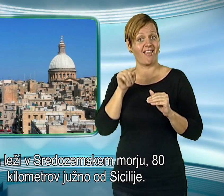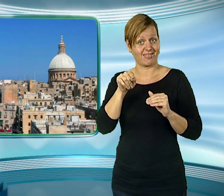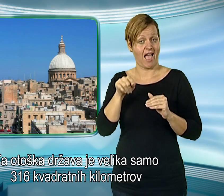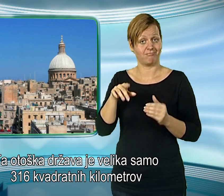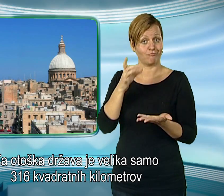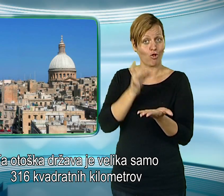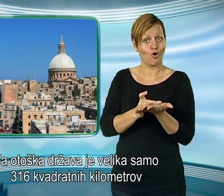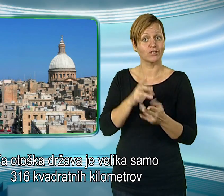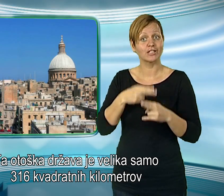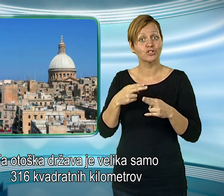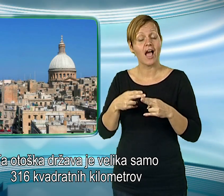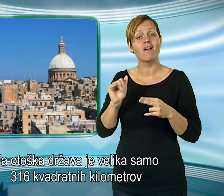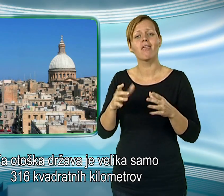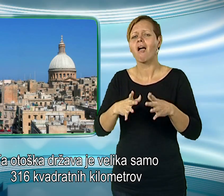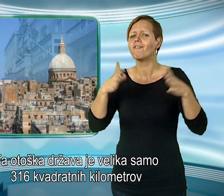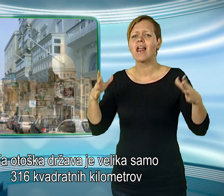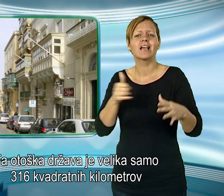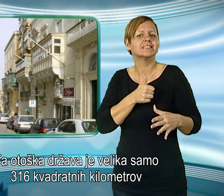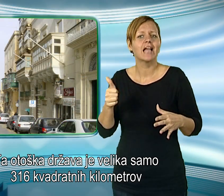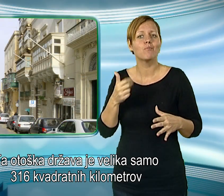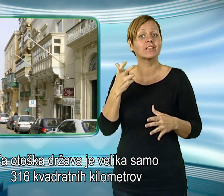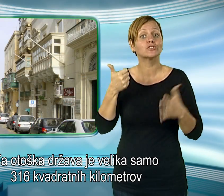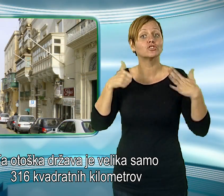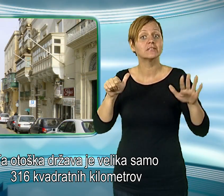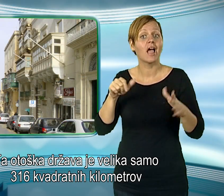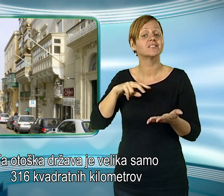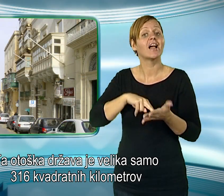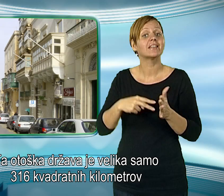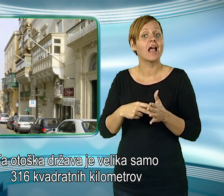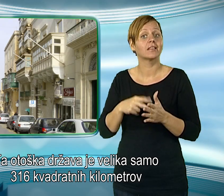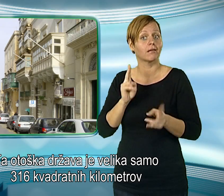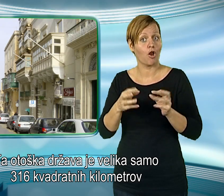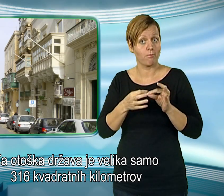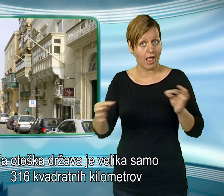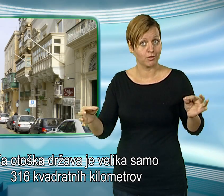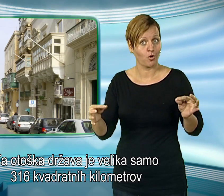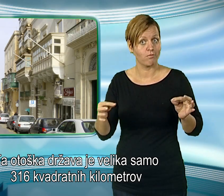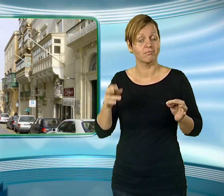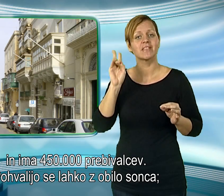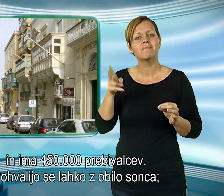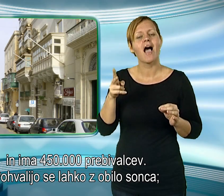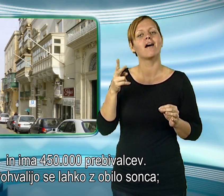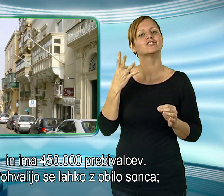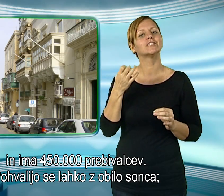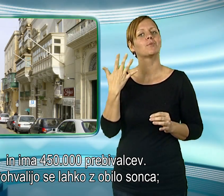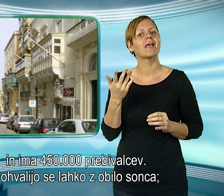Ta otoška država je velika samo 316 kvadratnih kilometrov in ima 450